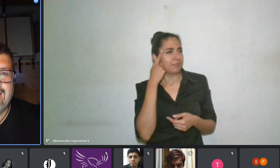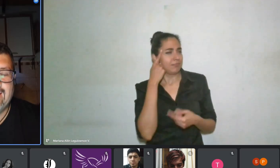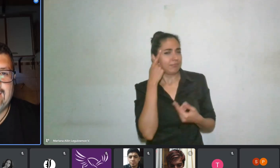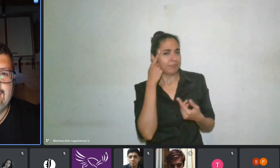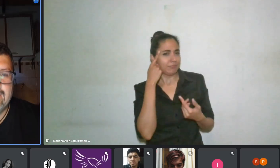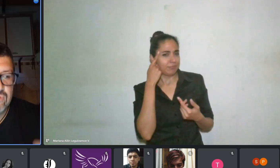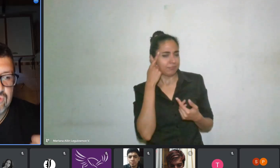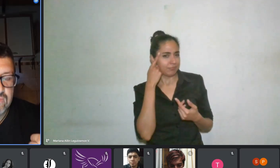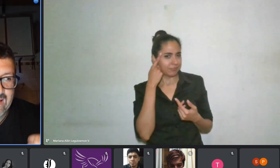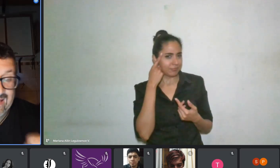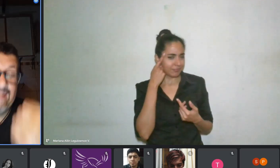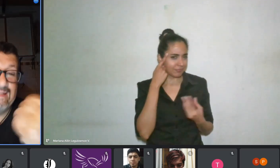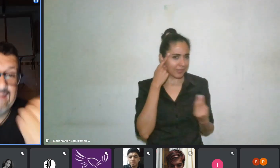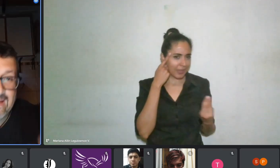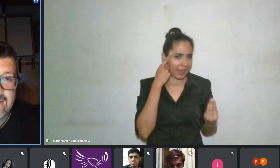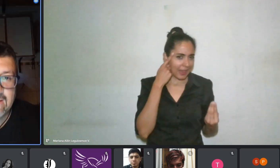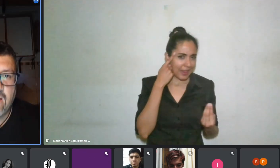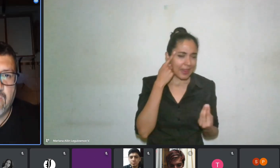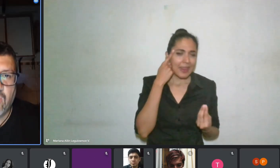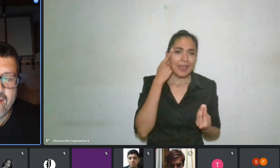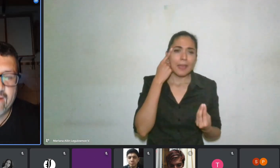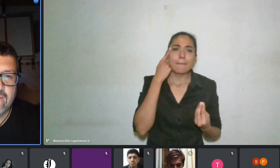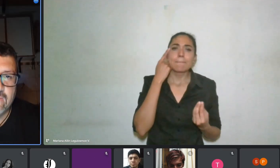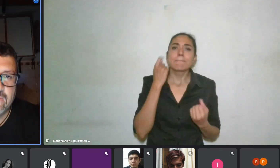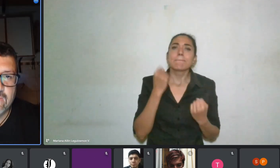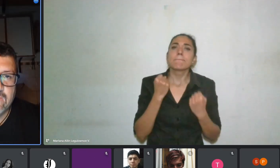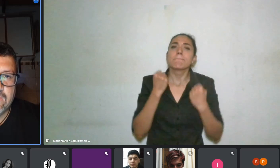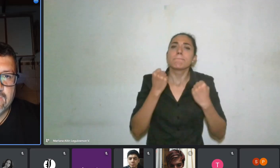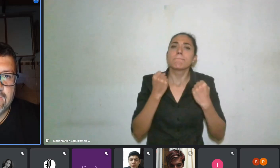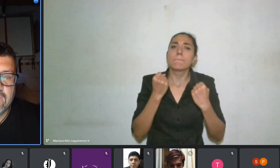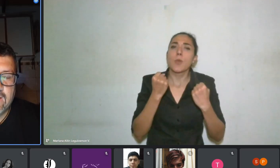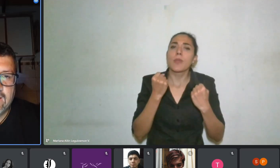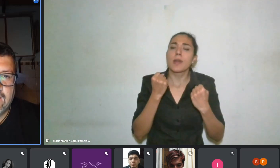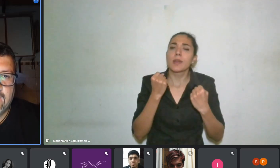el que detenta el poder